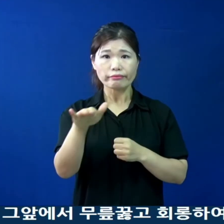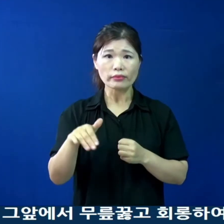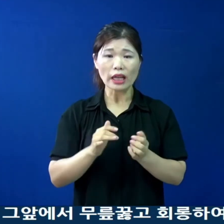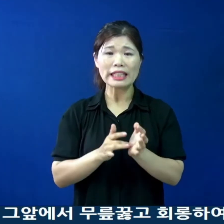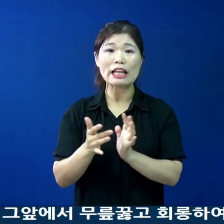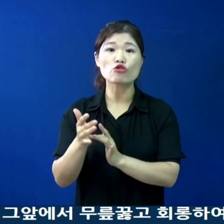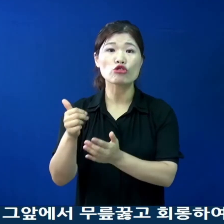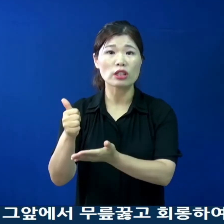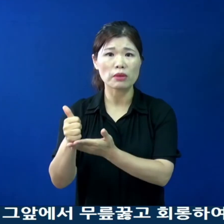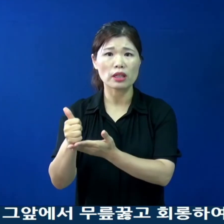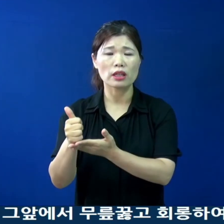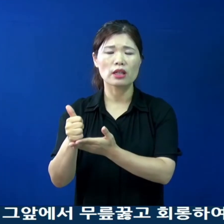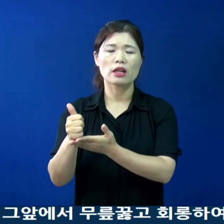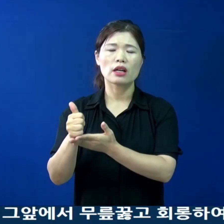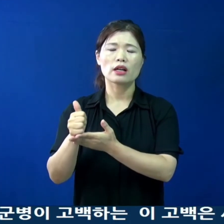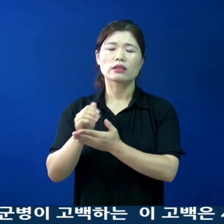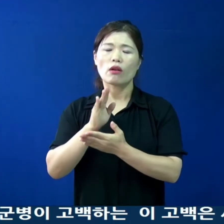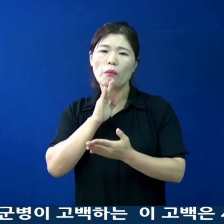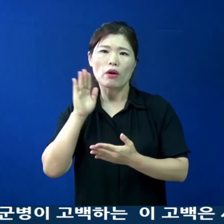왕이라는 것을 알게 됩니다.